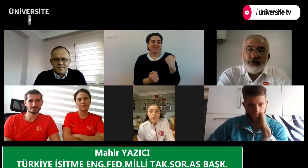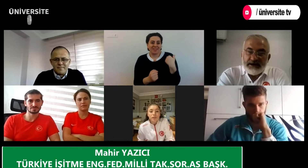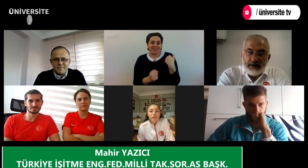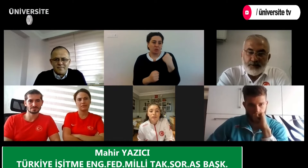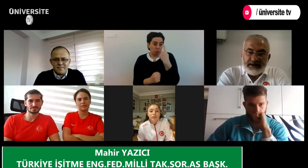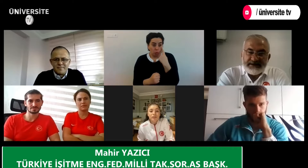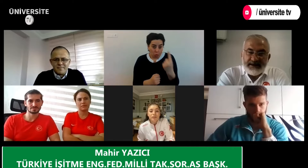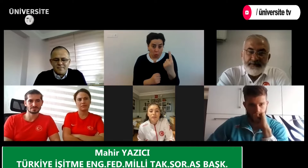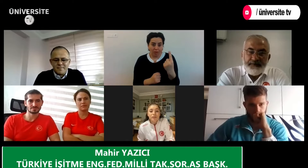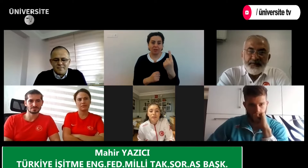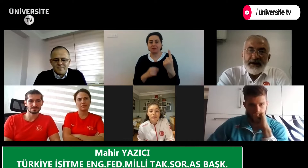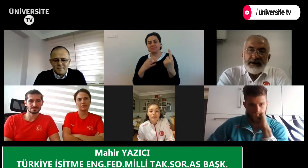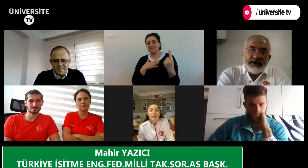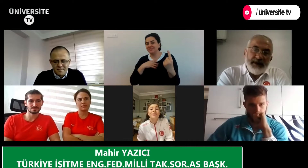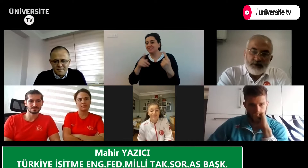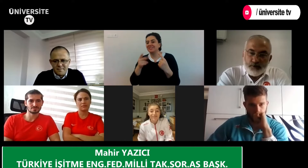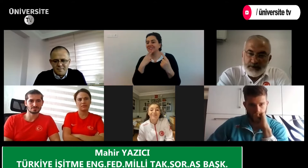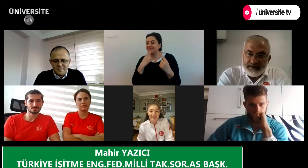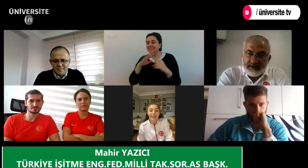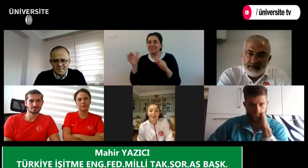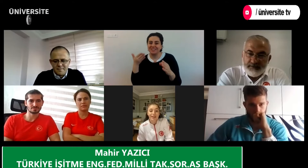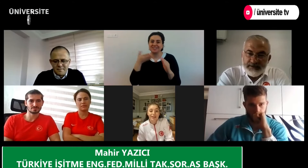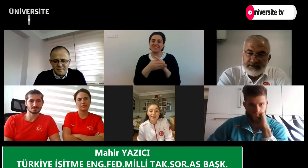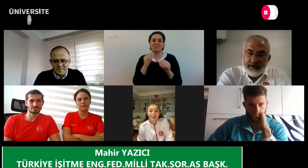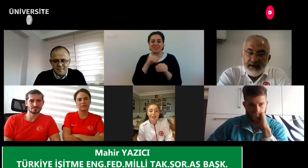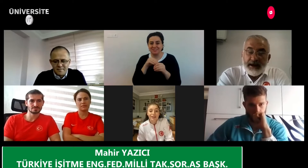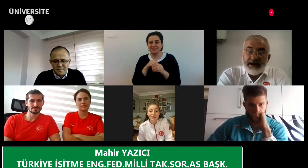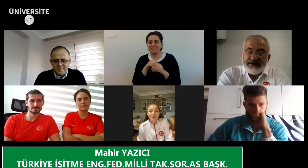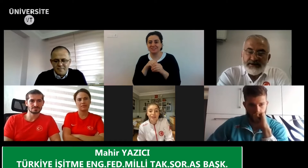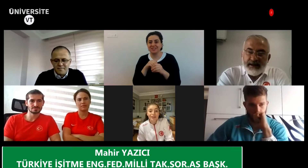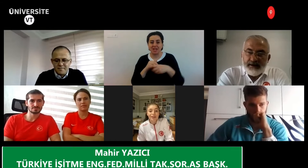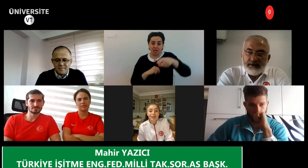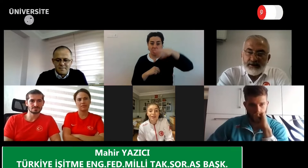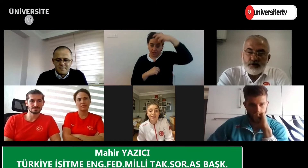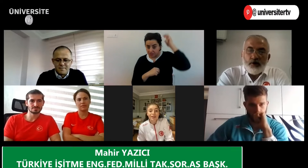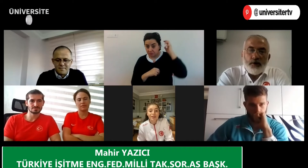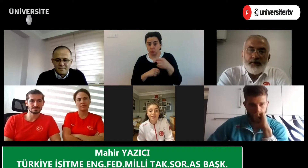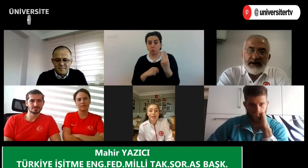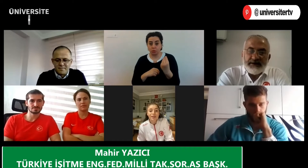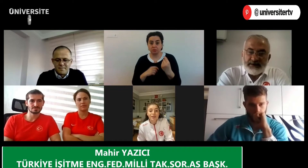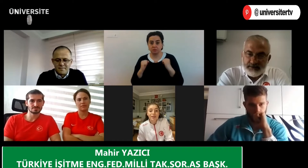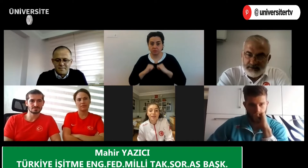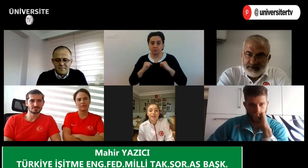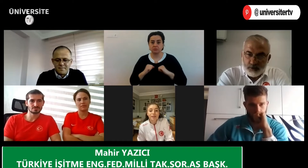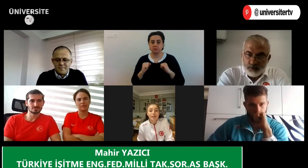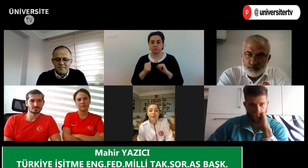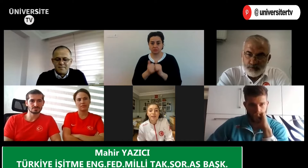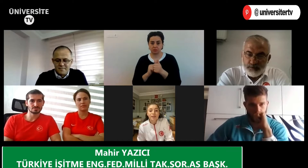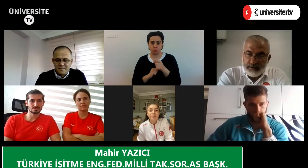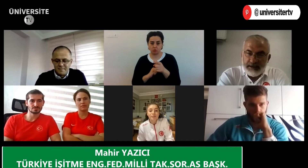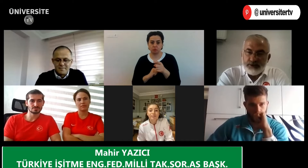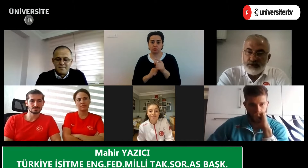yapılan dünya şampiyonasına girmek zorundaydı takımımız. Ecrin de çok komplike bir